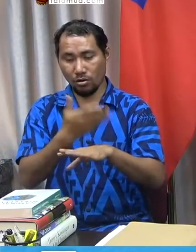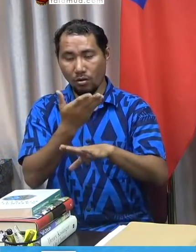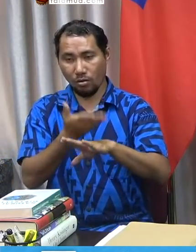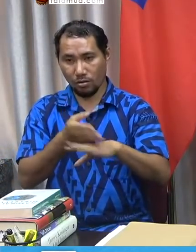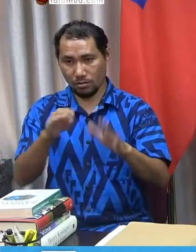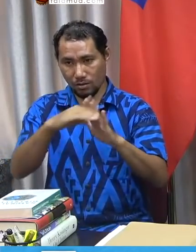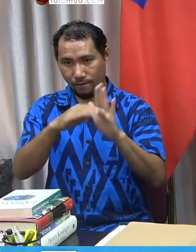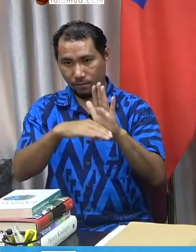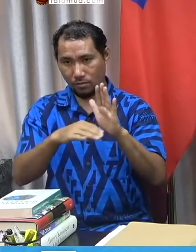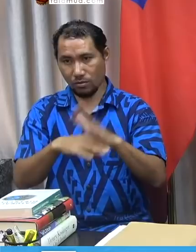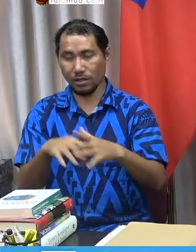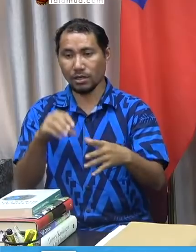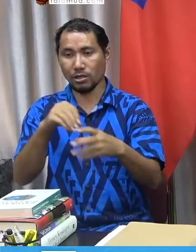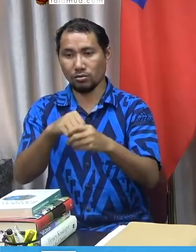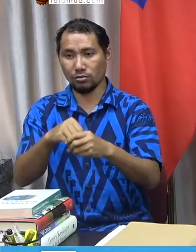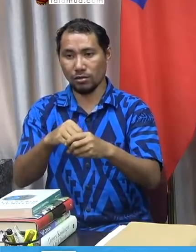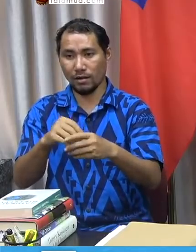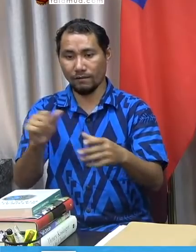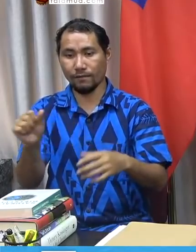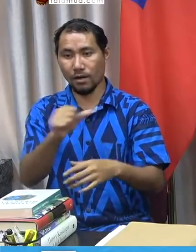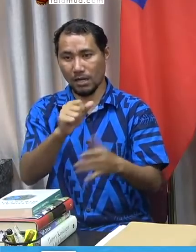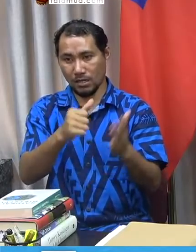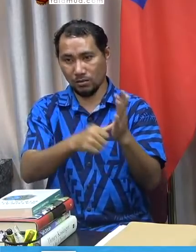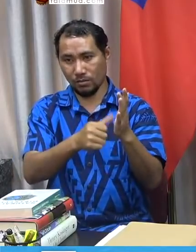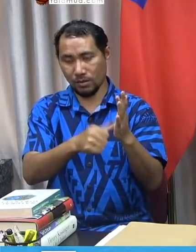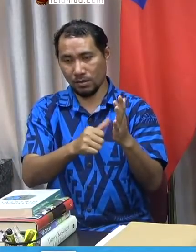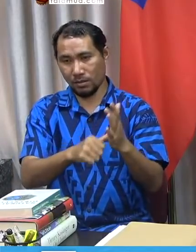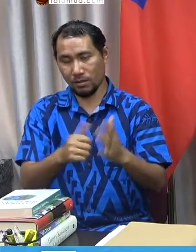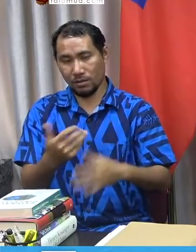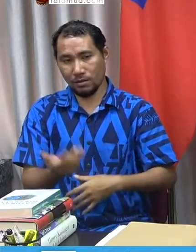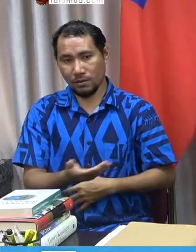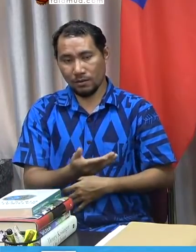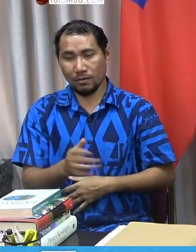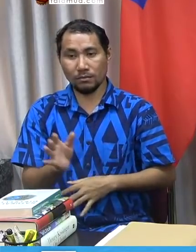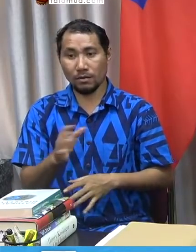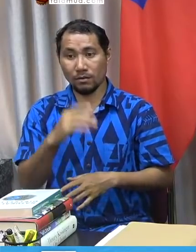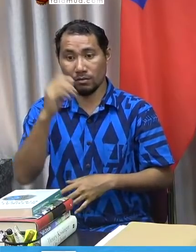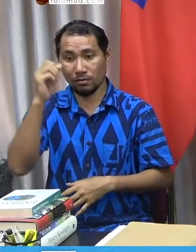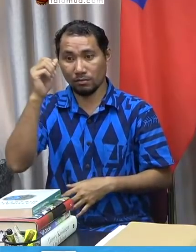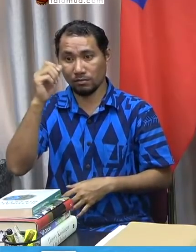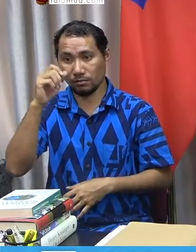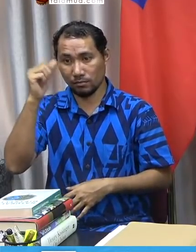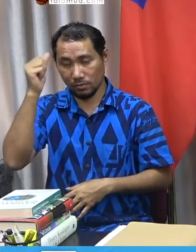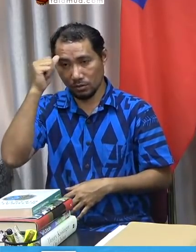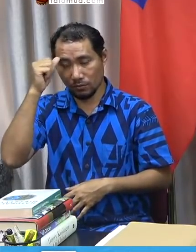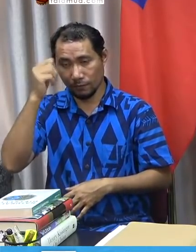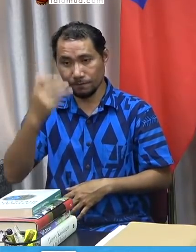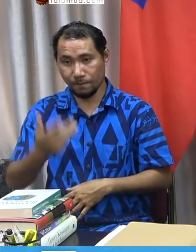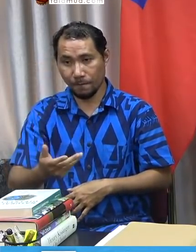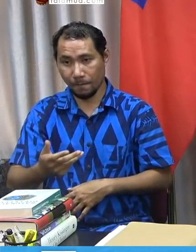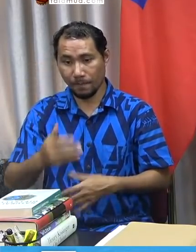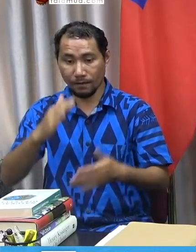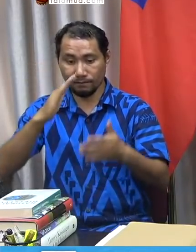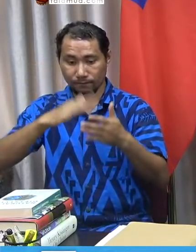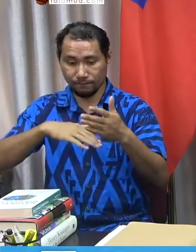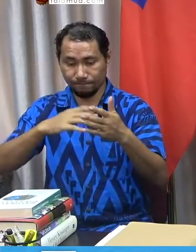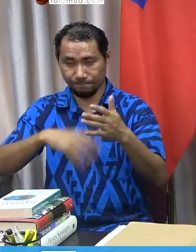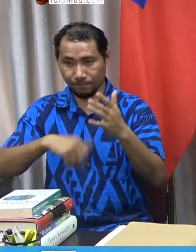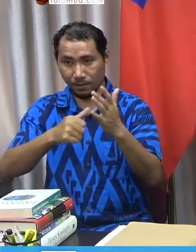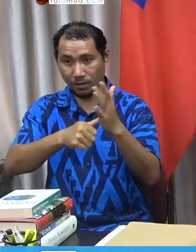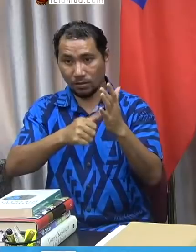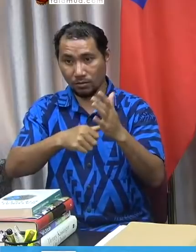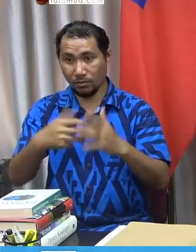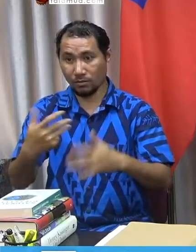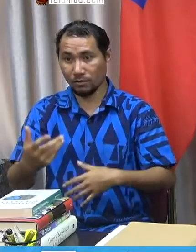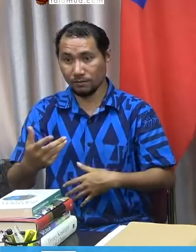alu ai man whaungai no le tupe. Ia awai nai tau te si le fia le lei. I le tātou taro le tupe. E